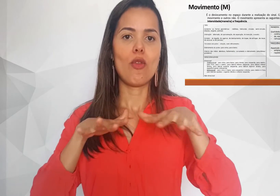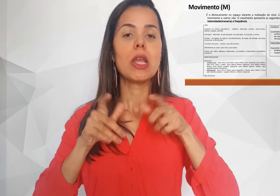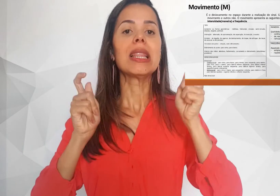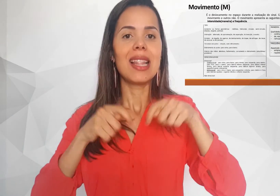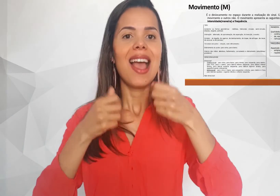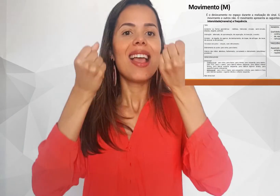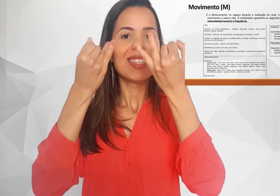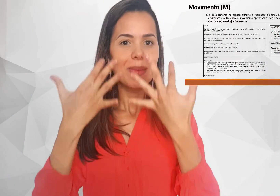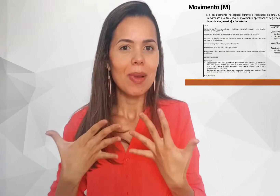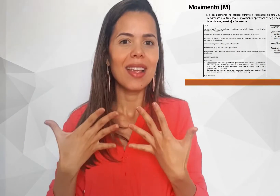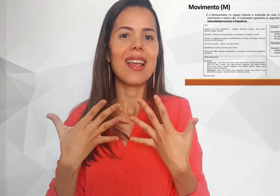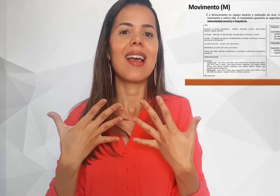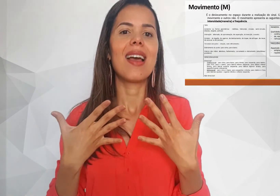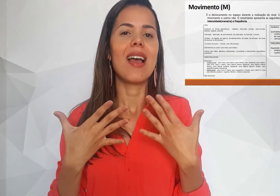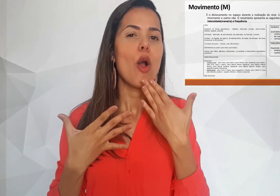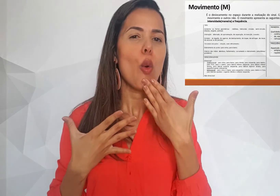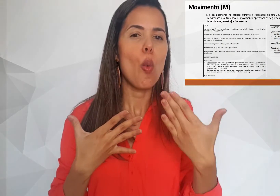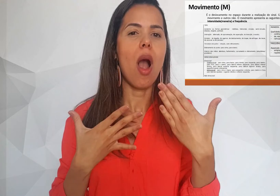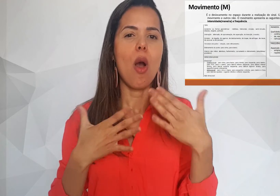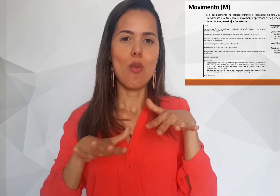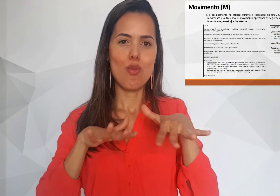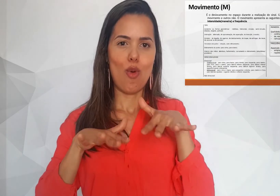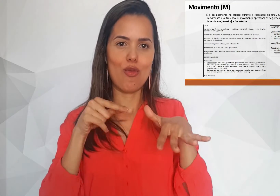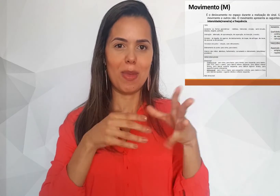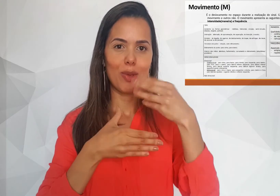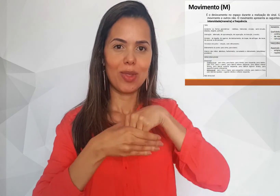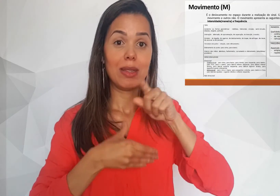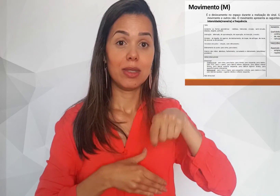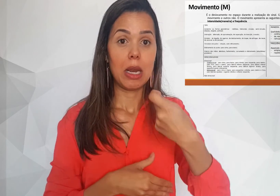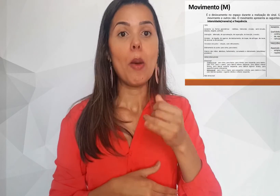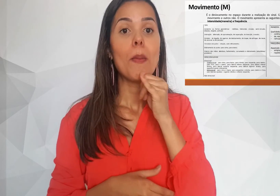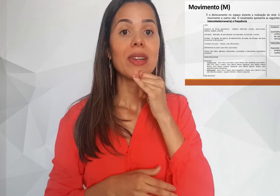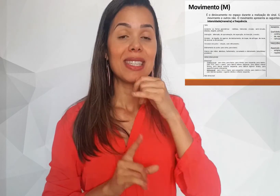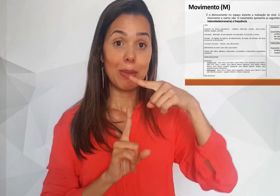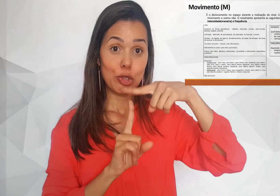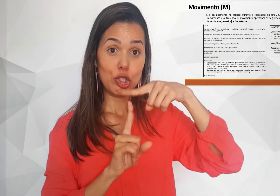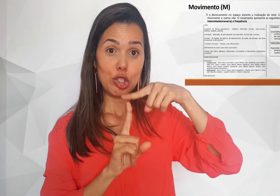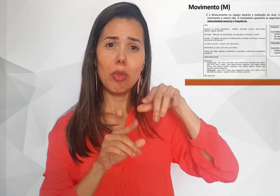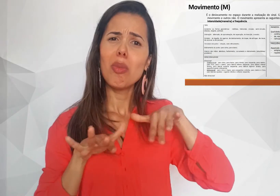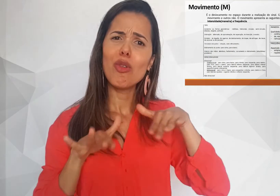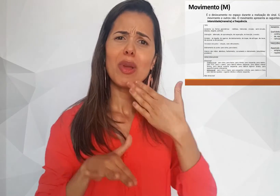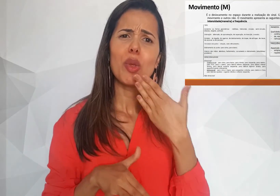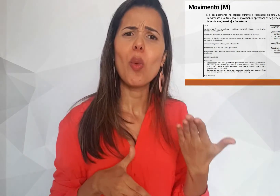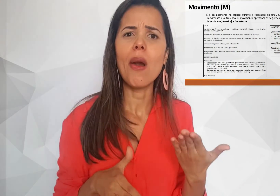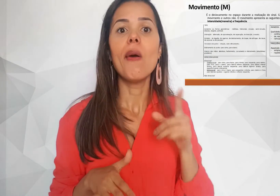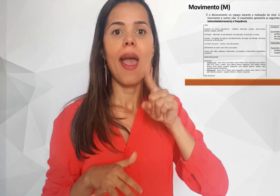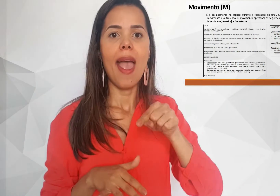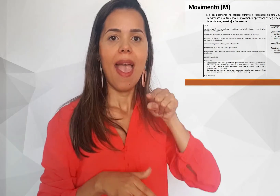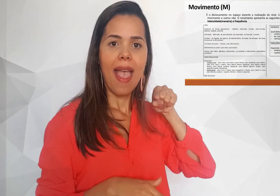que nós descrevemos esse tipo de unidade nas línguas de sinais. Então, o tipo, por exemplo, é